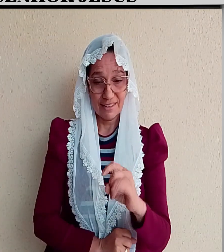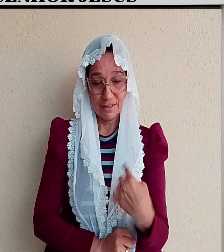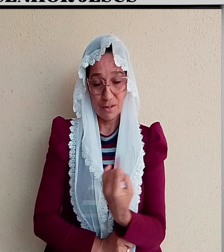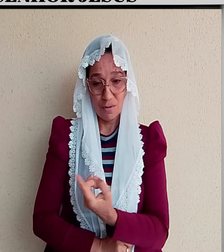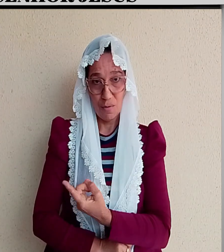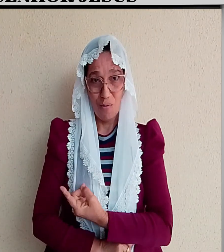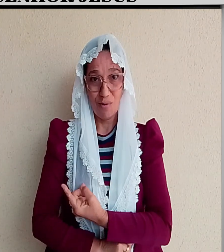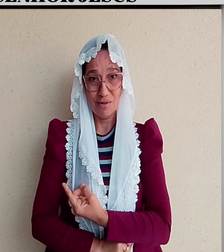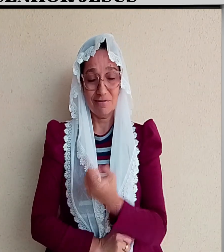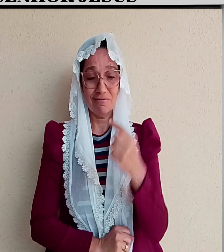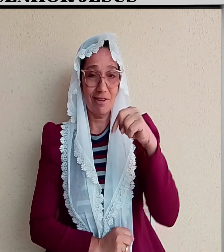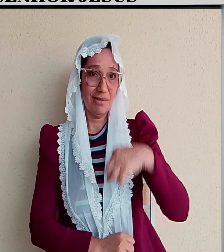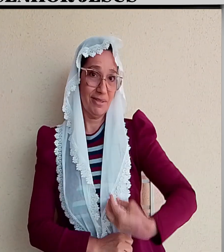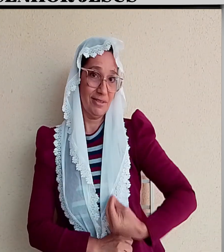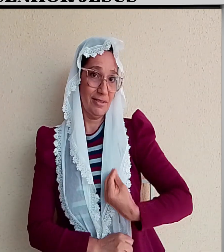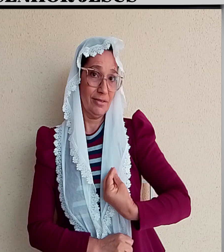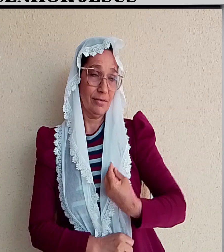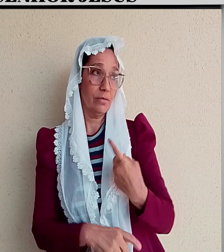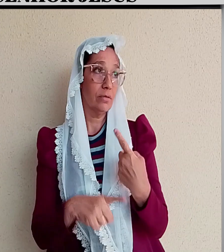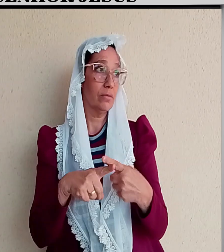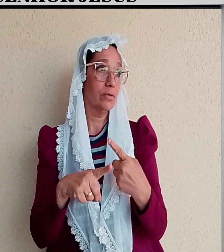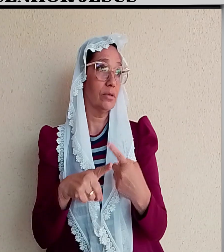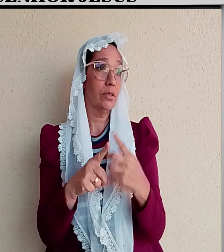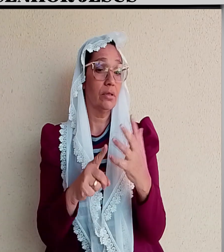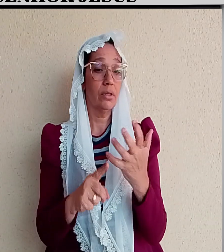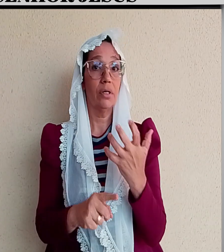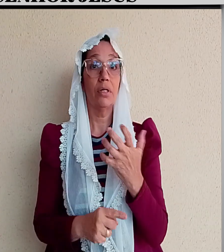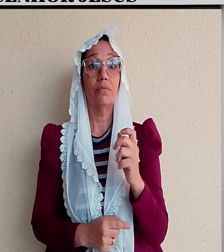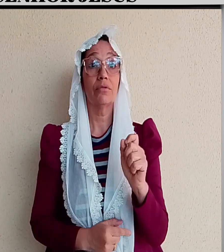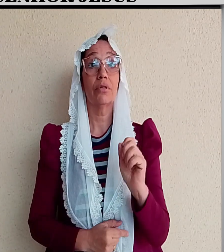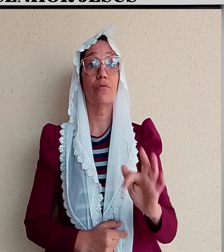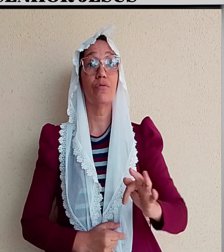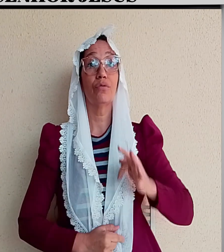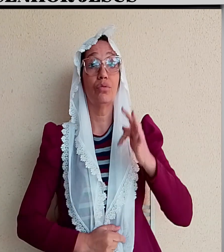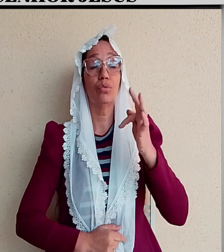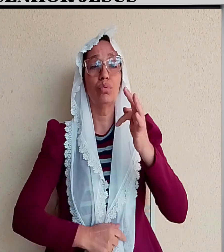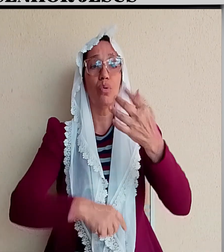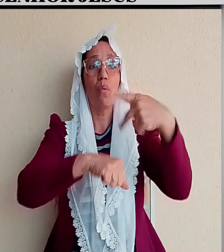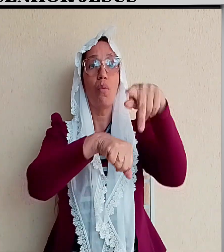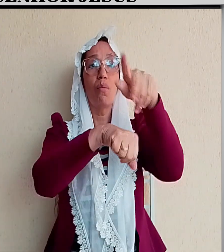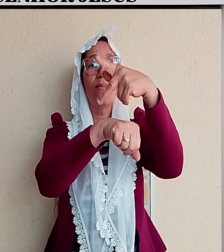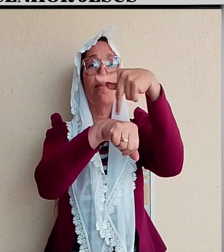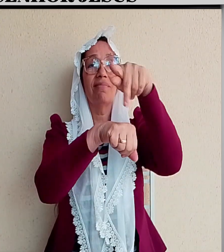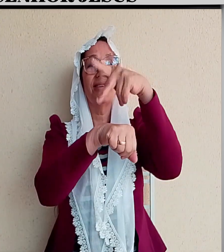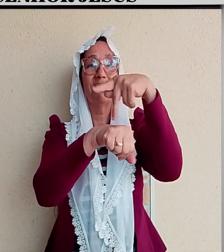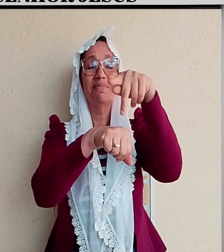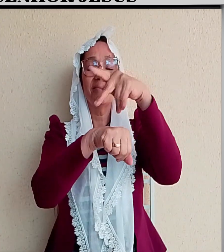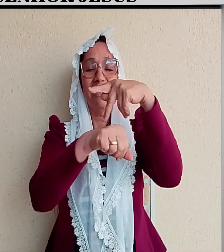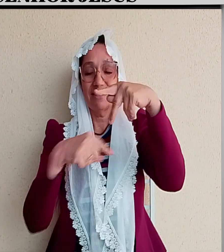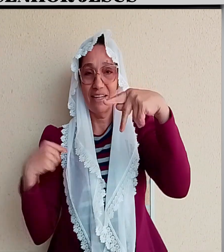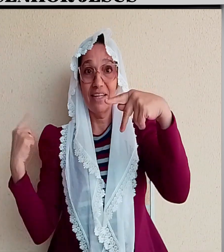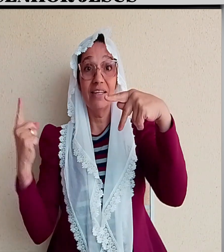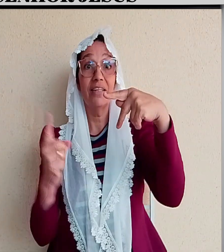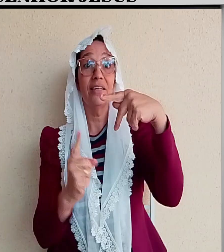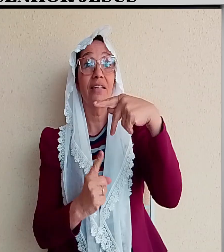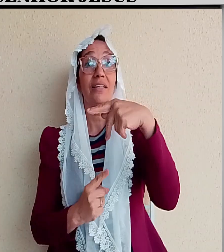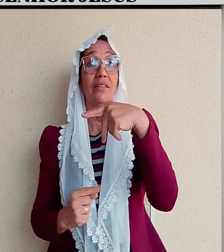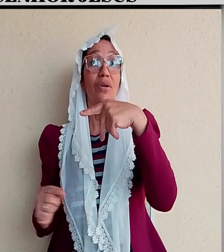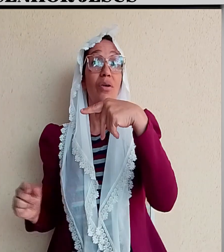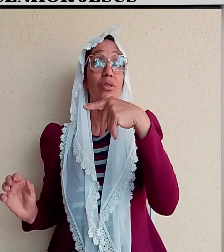pátria, aleluia, para que dessa pátria possamos retornar pela misericórdia imensa do